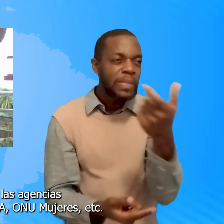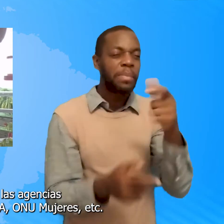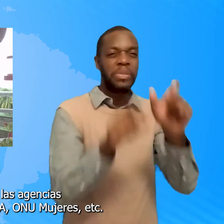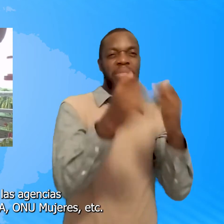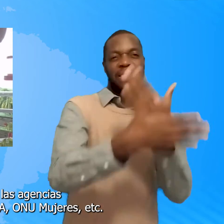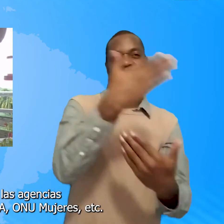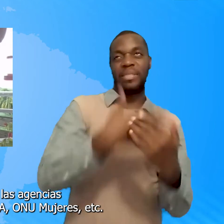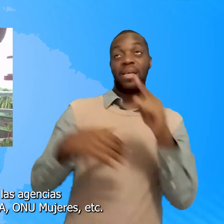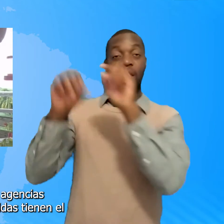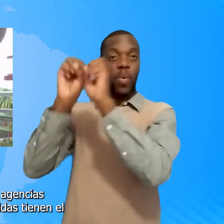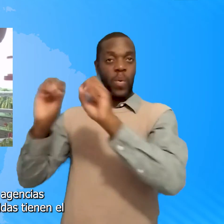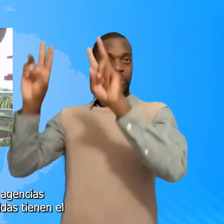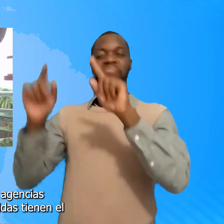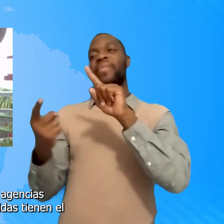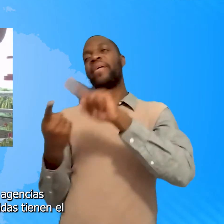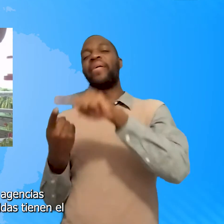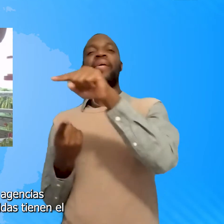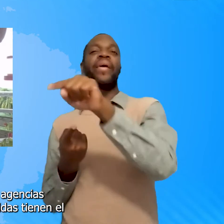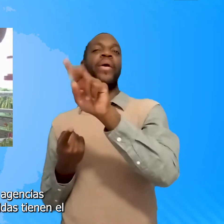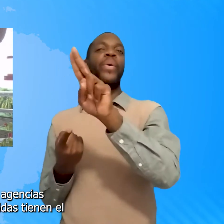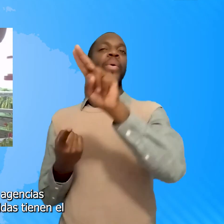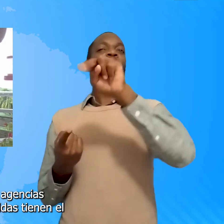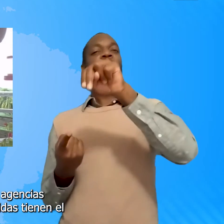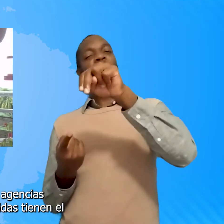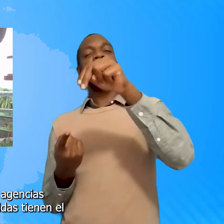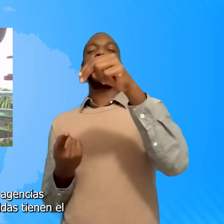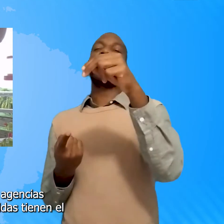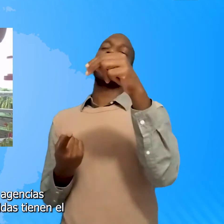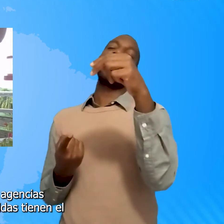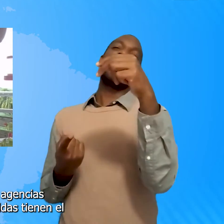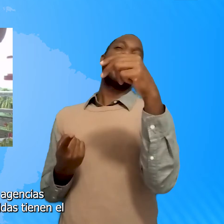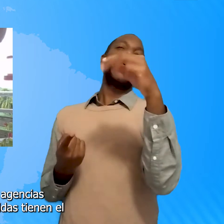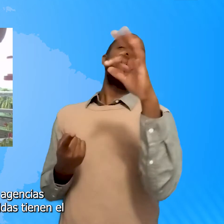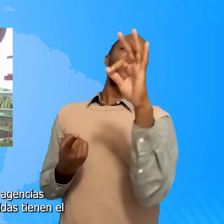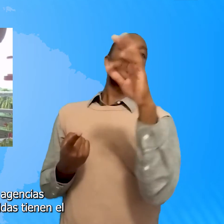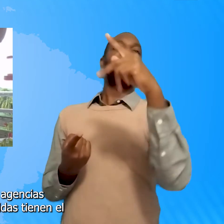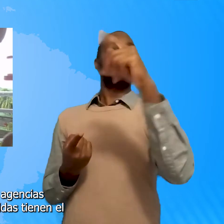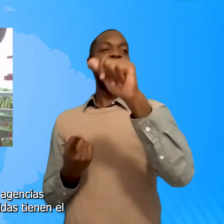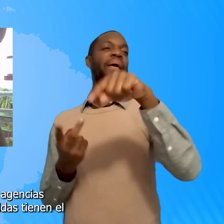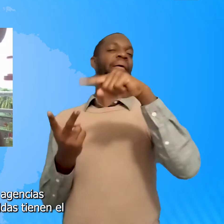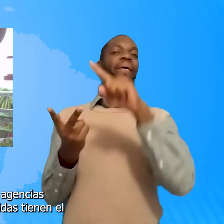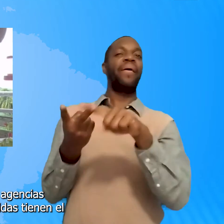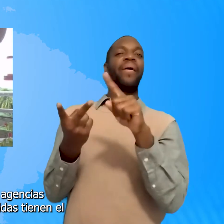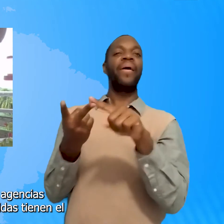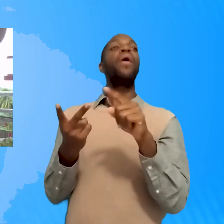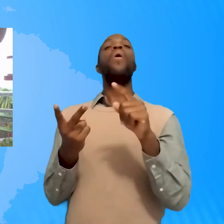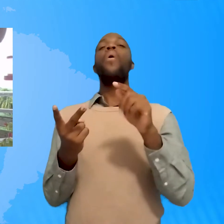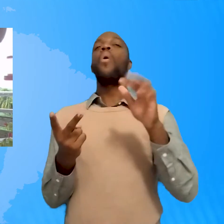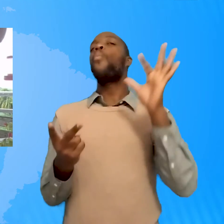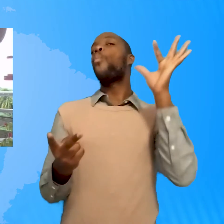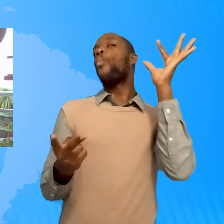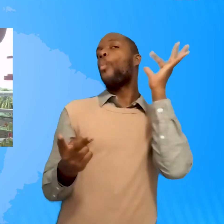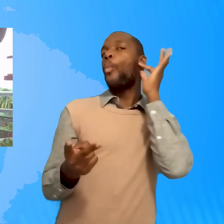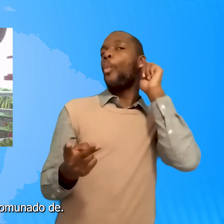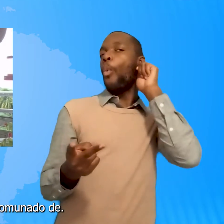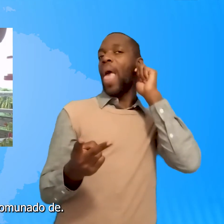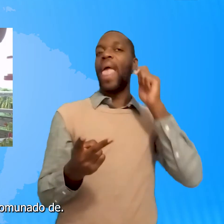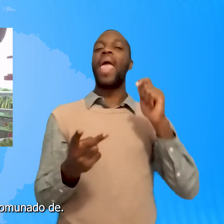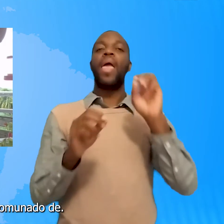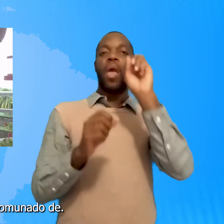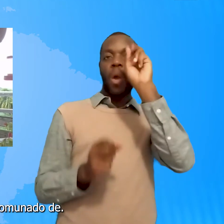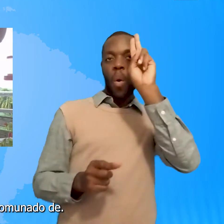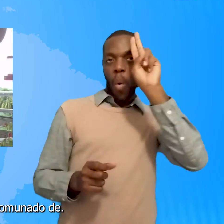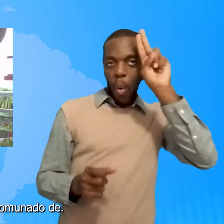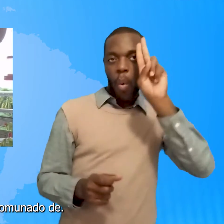ONU Mujeres, etcétera, todas las agencias de Naciones Unidas tienen el